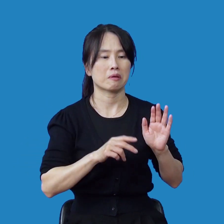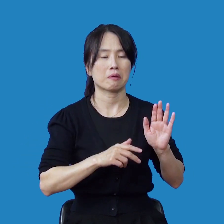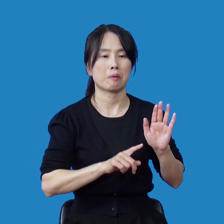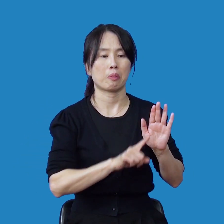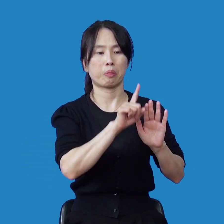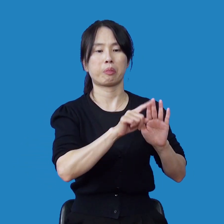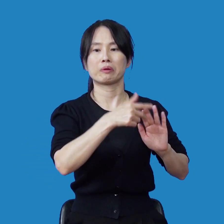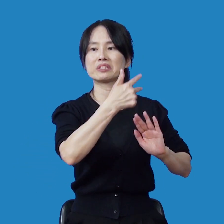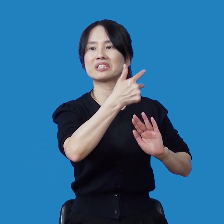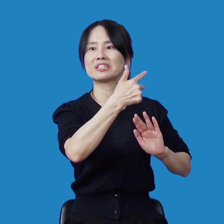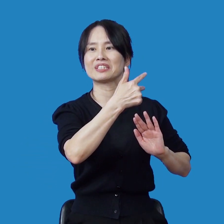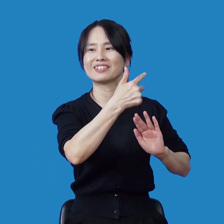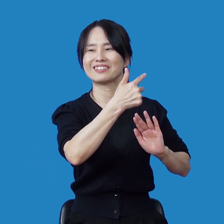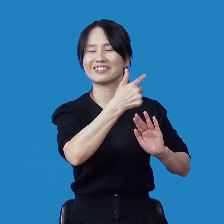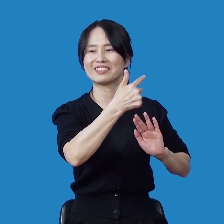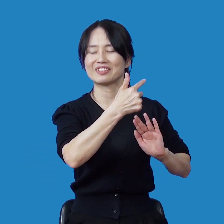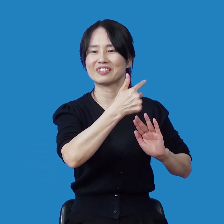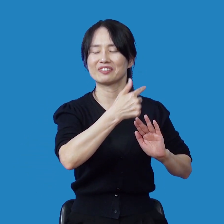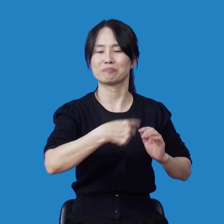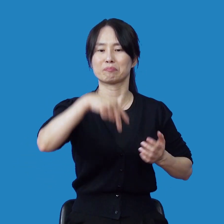쓱 올려놓고 일어섰습니다.